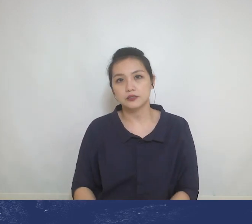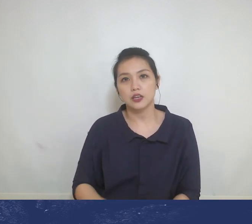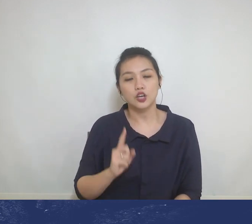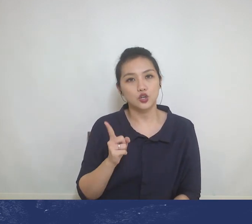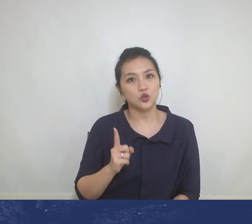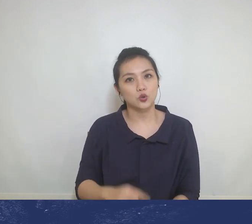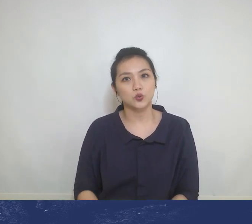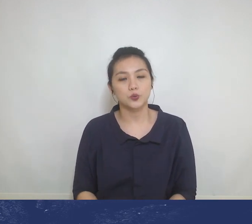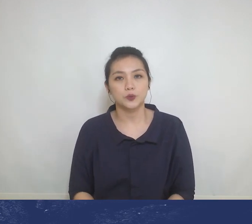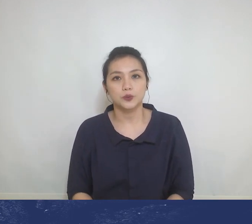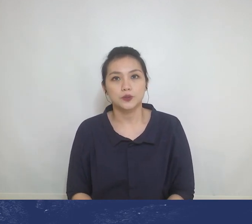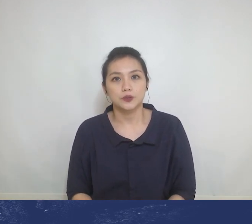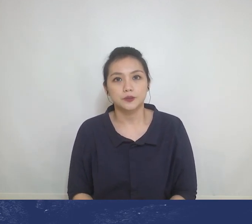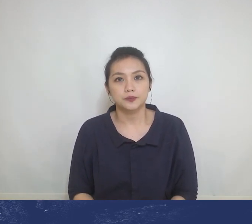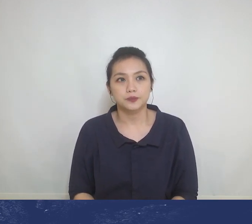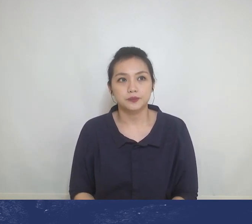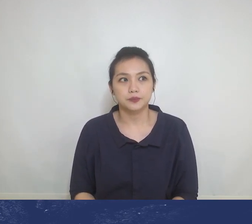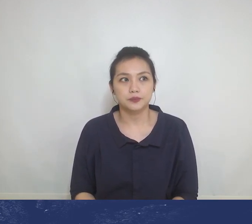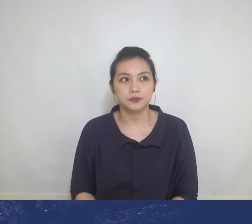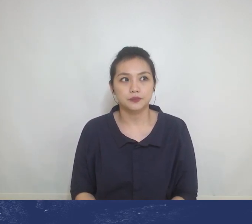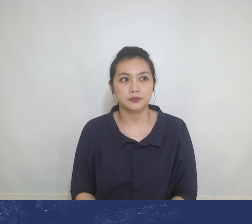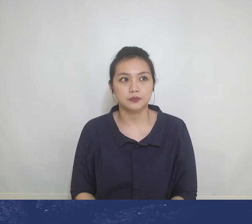ada perjumpaan, kalau kita baca gini, sebentar.